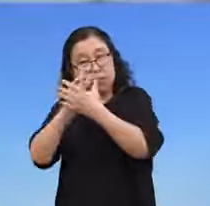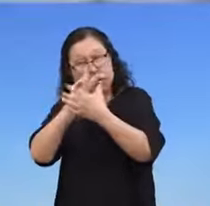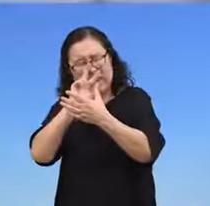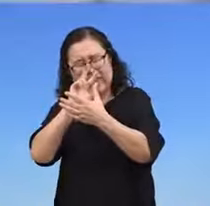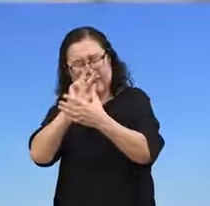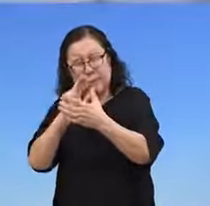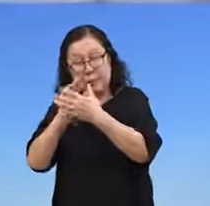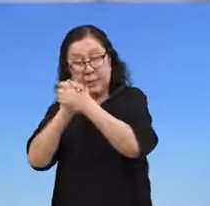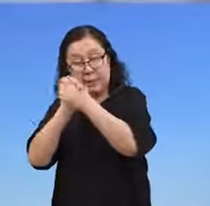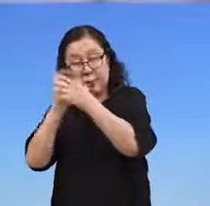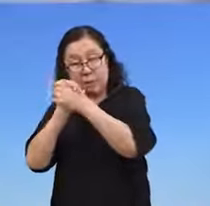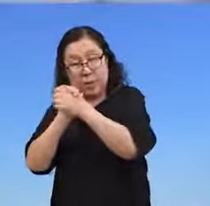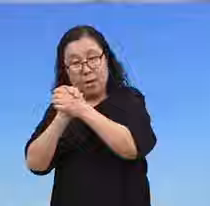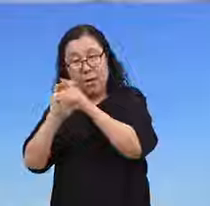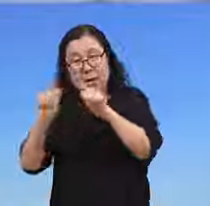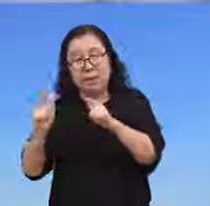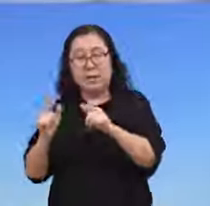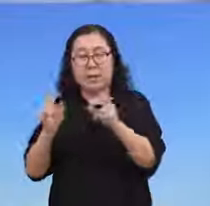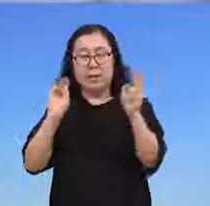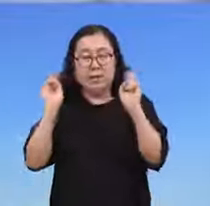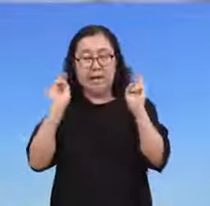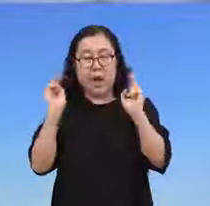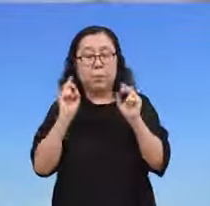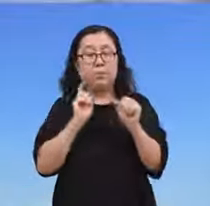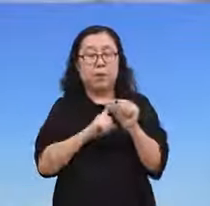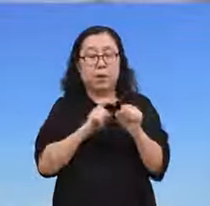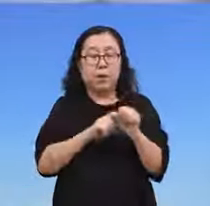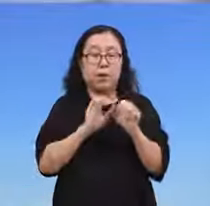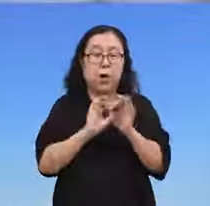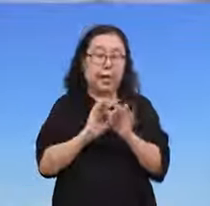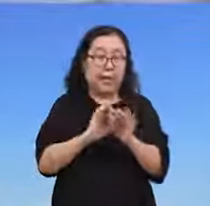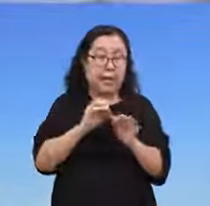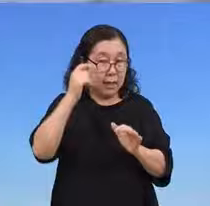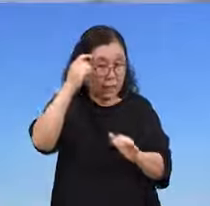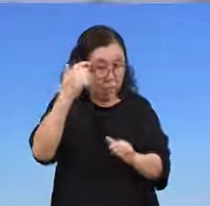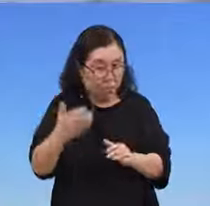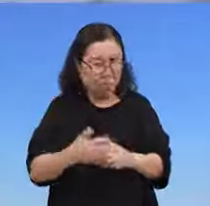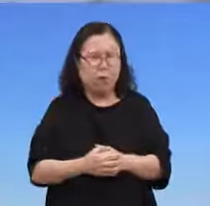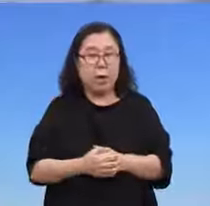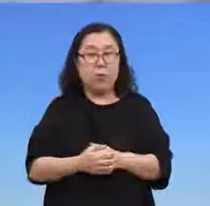친밀감을 가진 친구인가요? 아니면 단지 비즈니스로 아는 사이인가요?